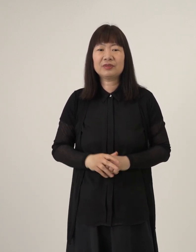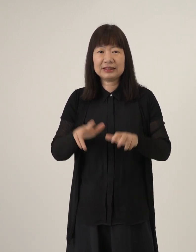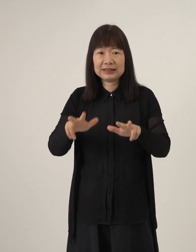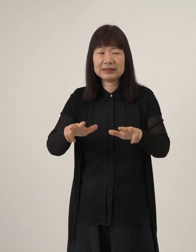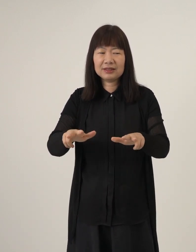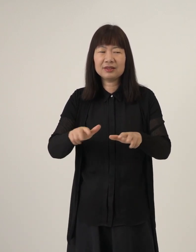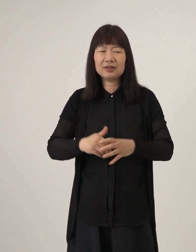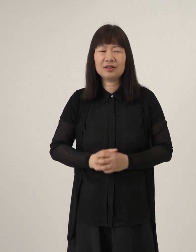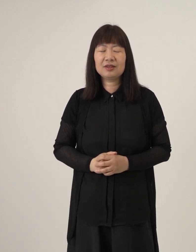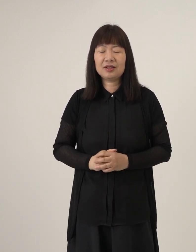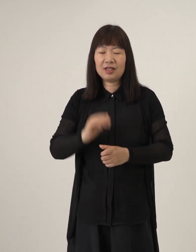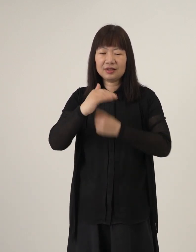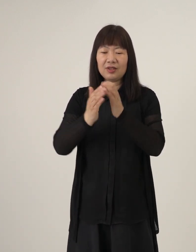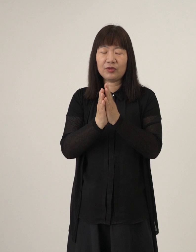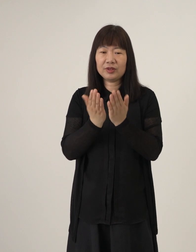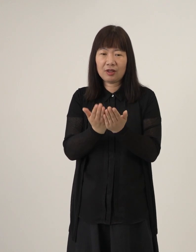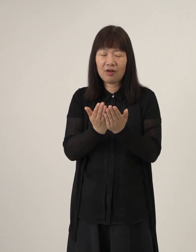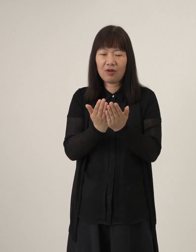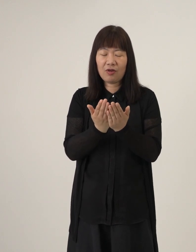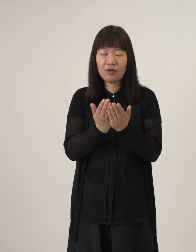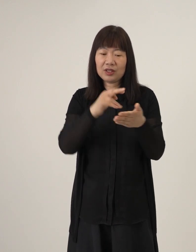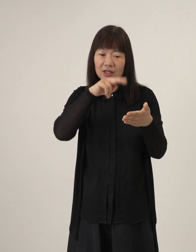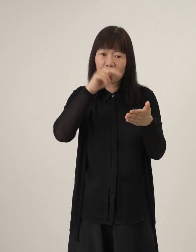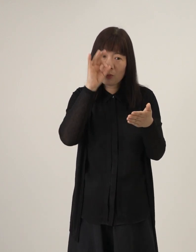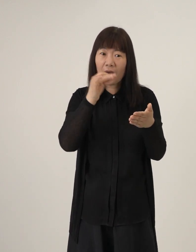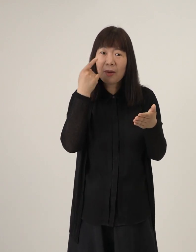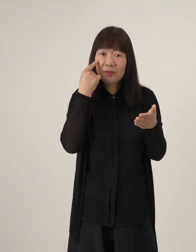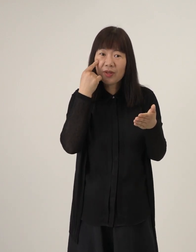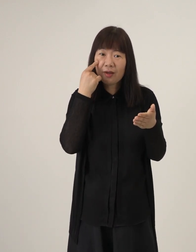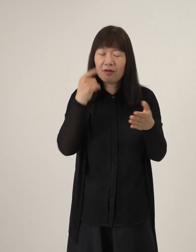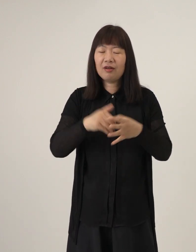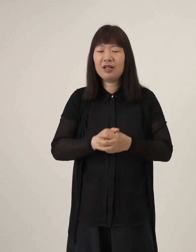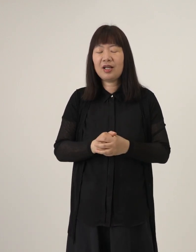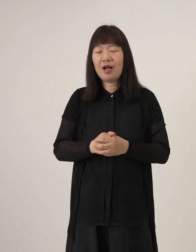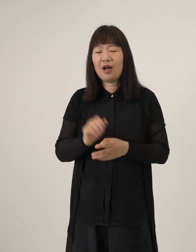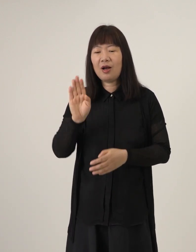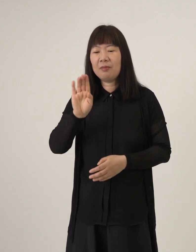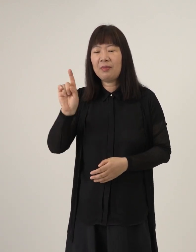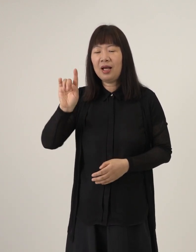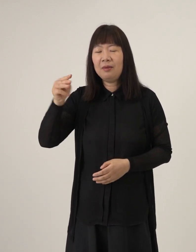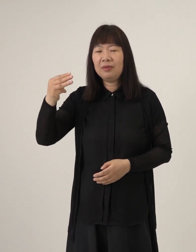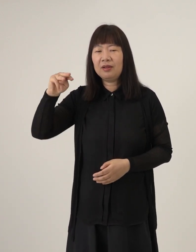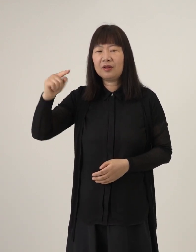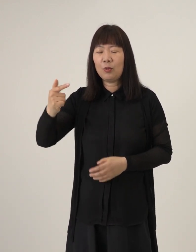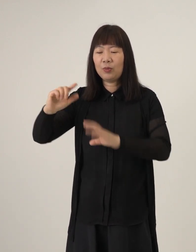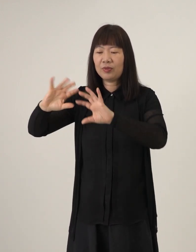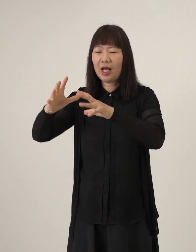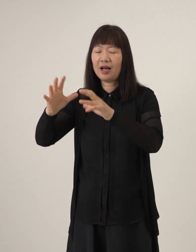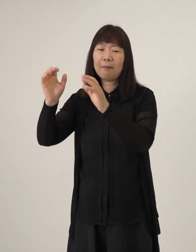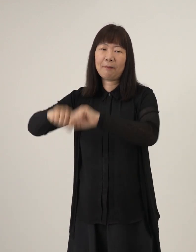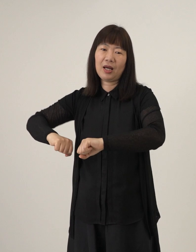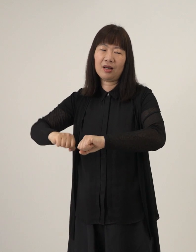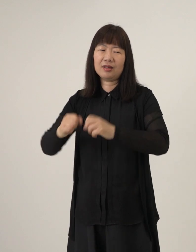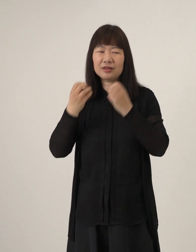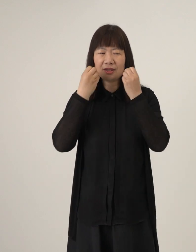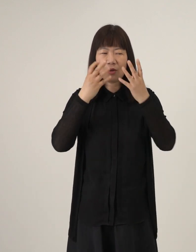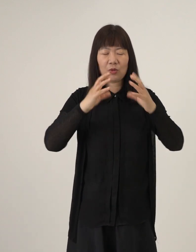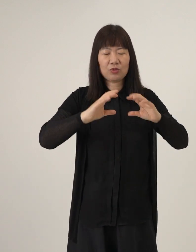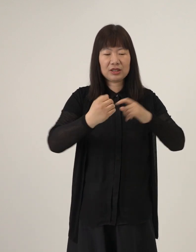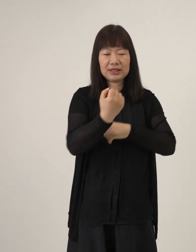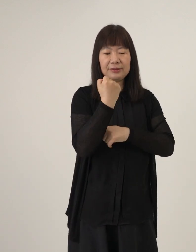지금 성경의 배경은 바벨론이 패망하고 새로운 신흥 제국이 일어난